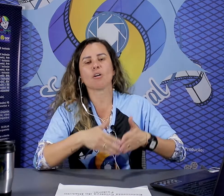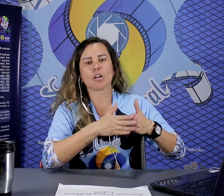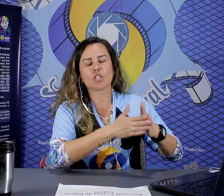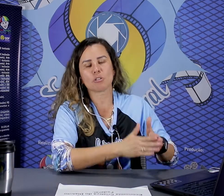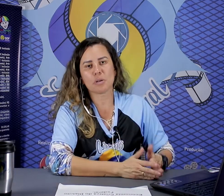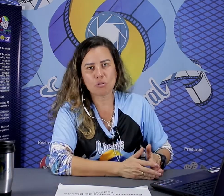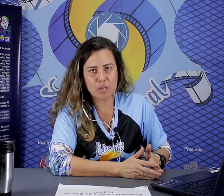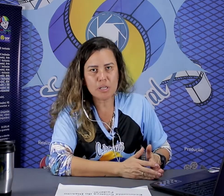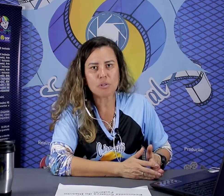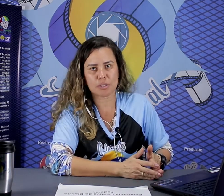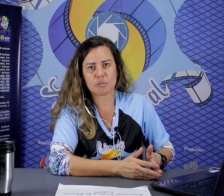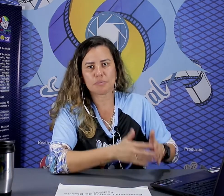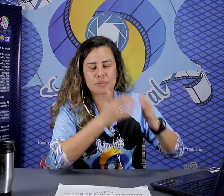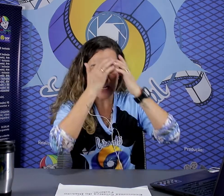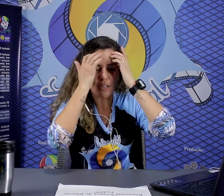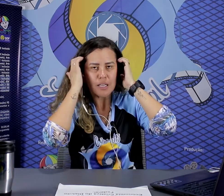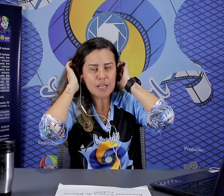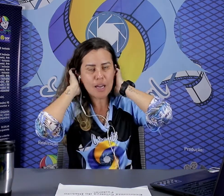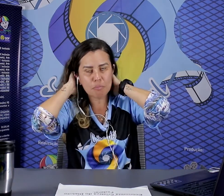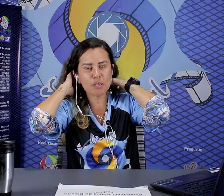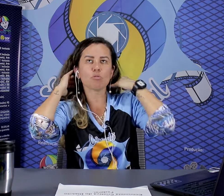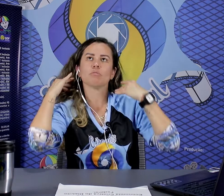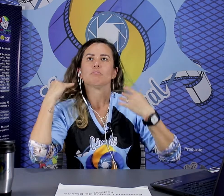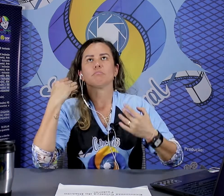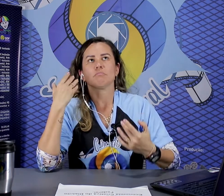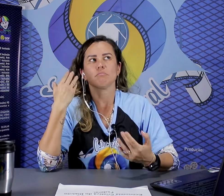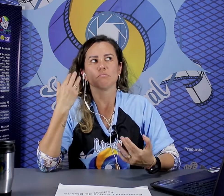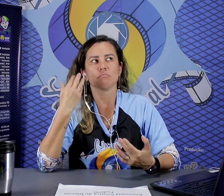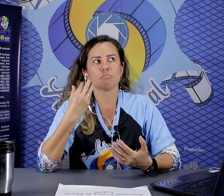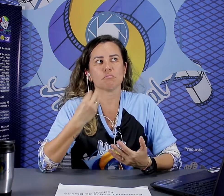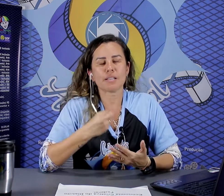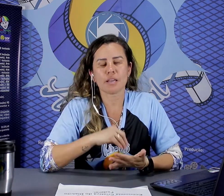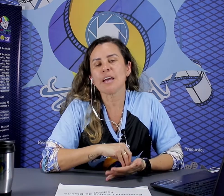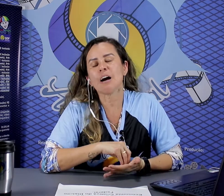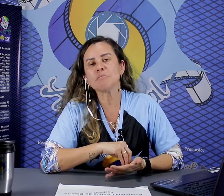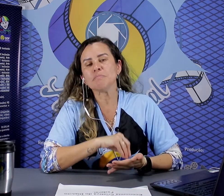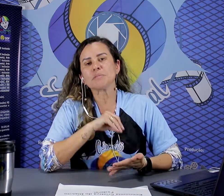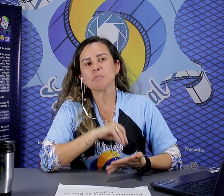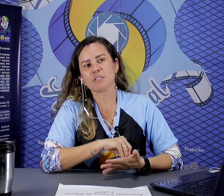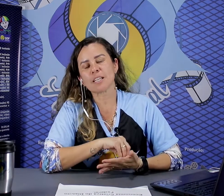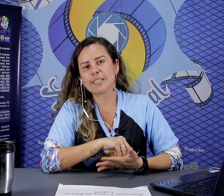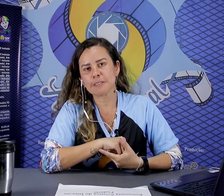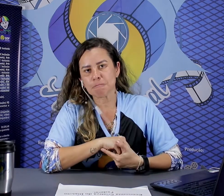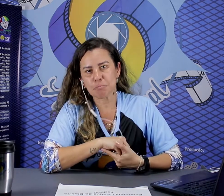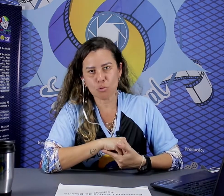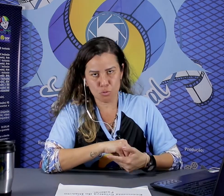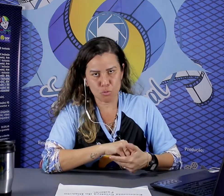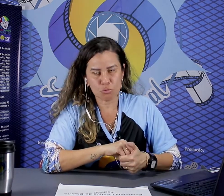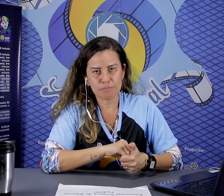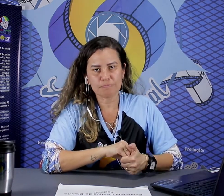gente está no período do bilinguismo, tá? Que é um período mais real e mais verdadeiro para o surdo,